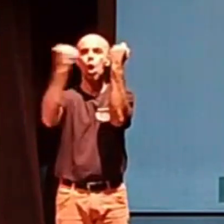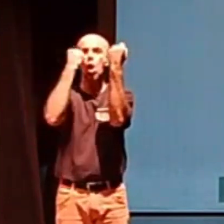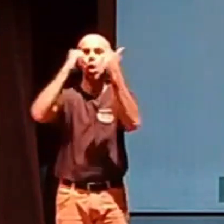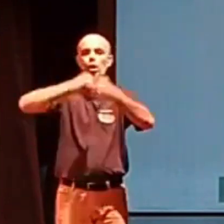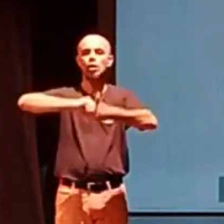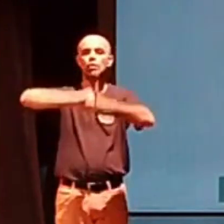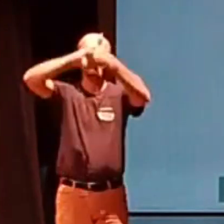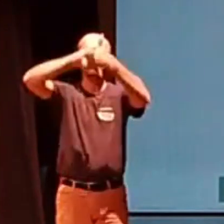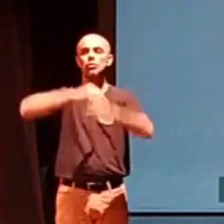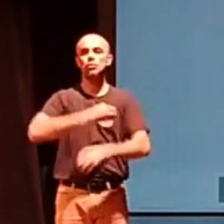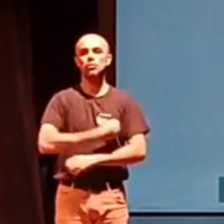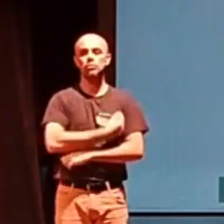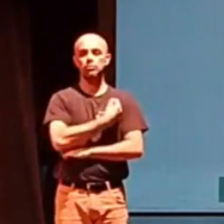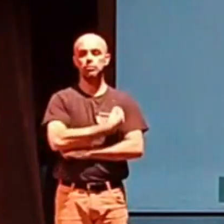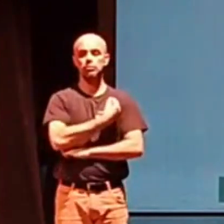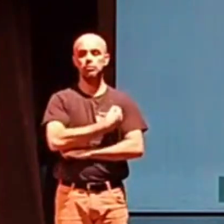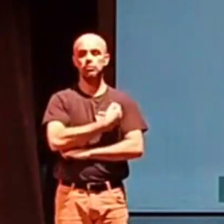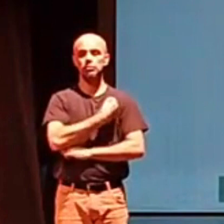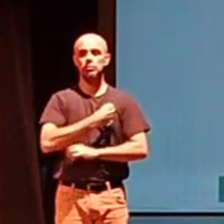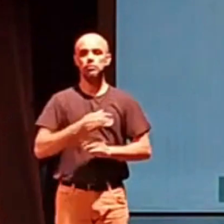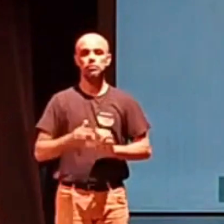vida.